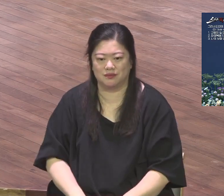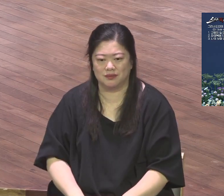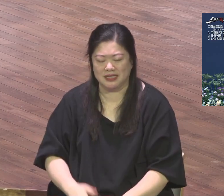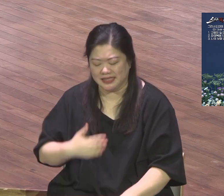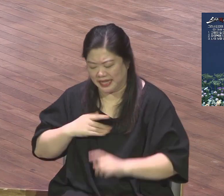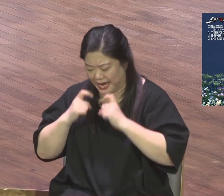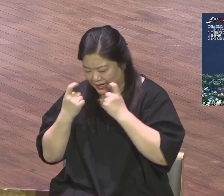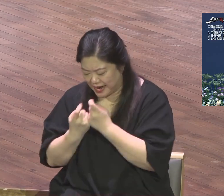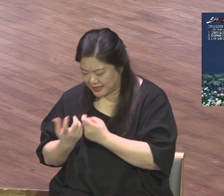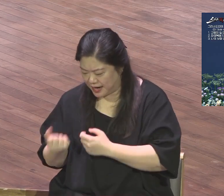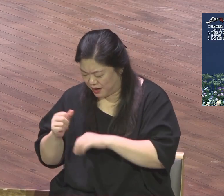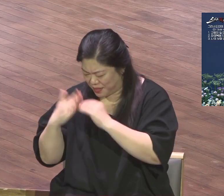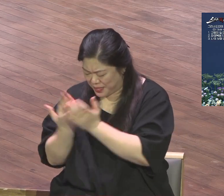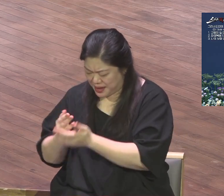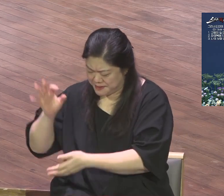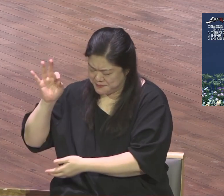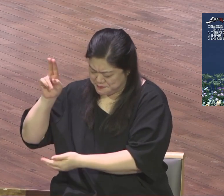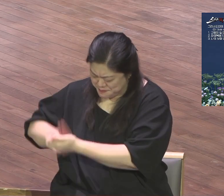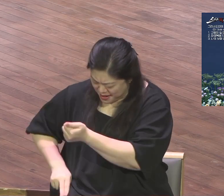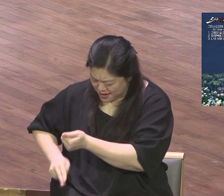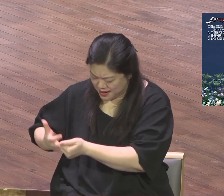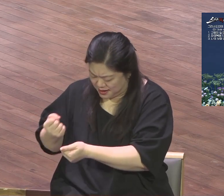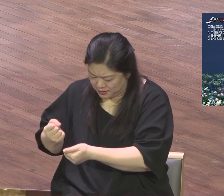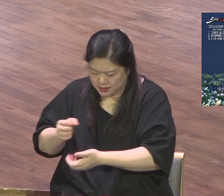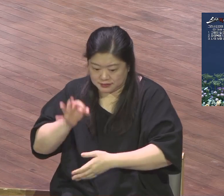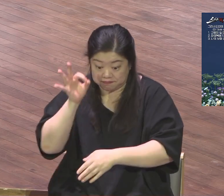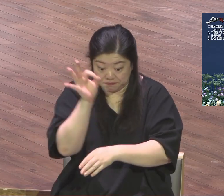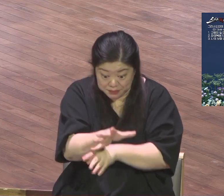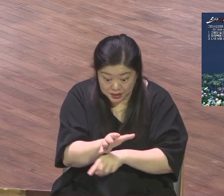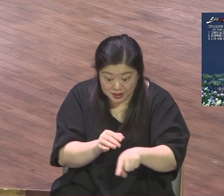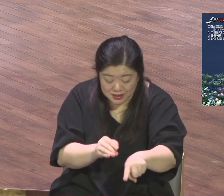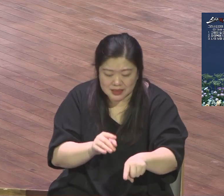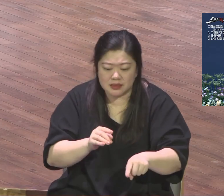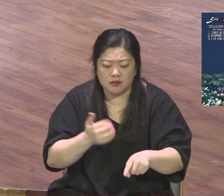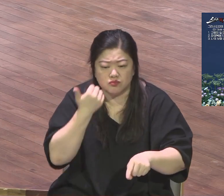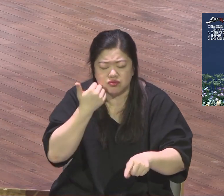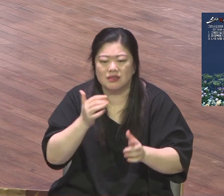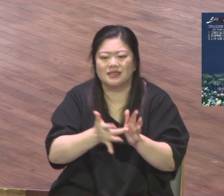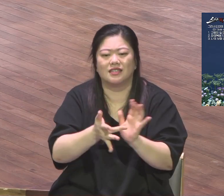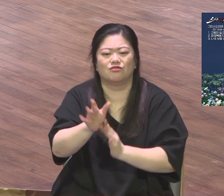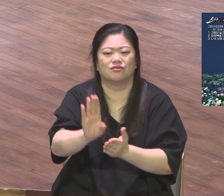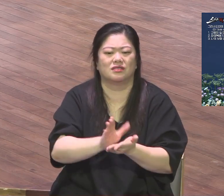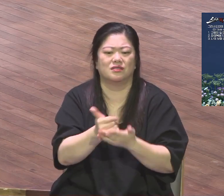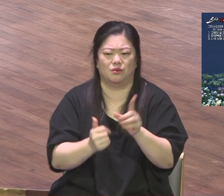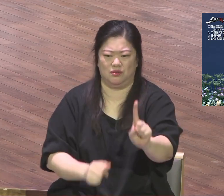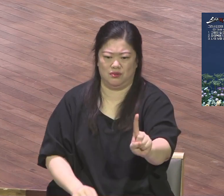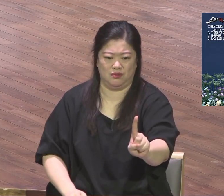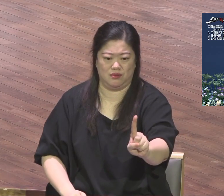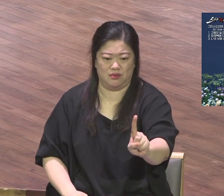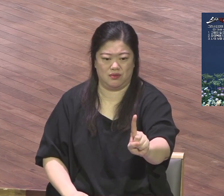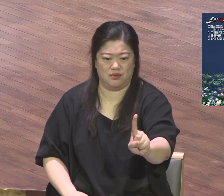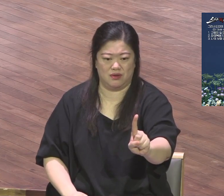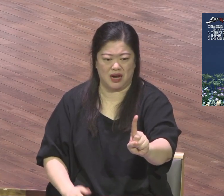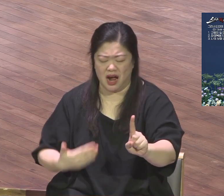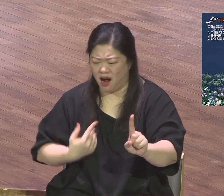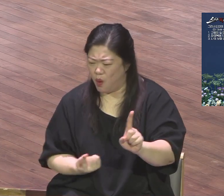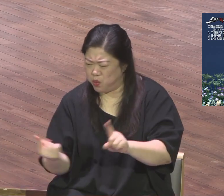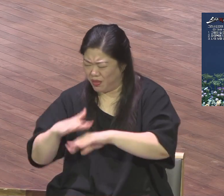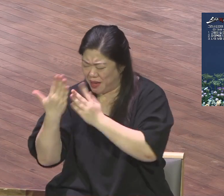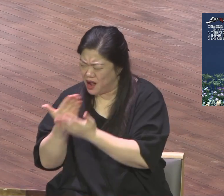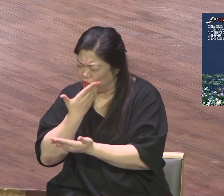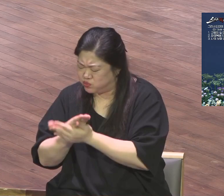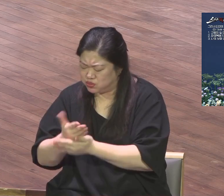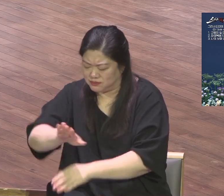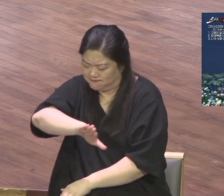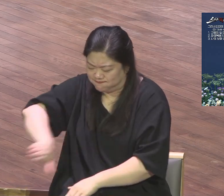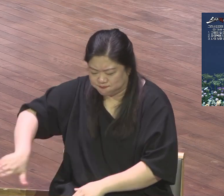팔아서 그것을 사셨습니까? 오직 그리스도가 그 답입니다. 예수가 그리스도임을 증거하는 사역